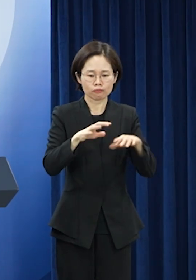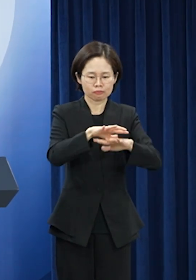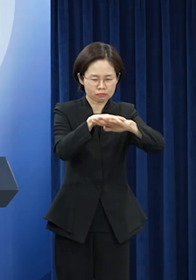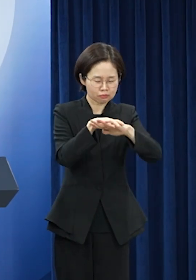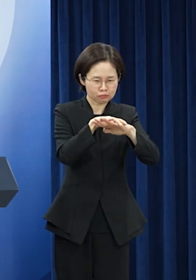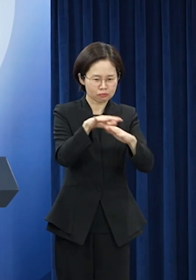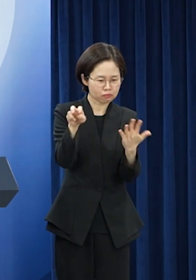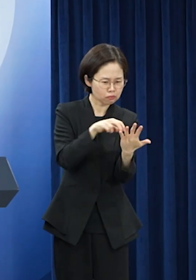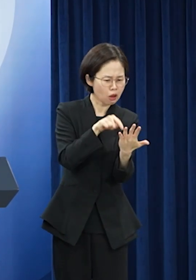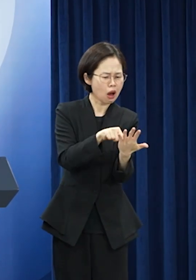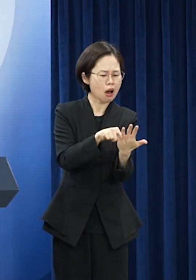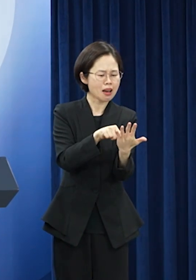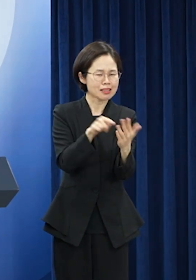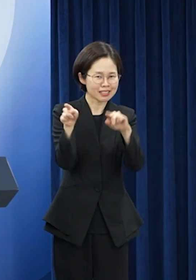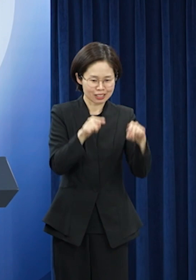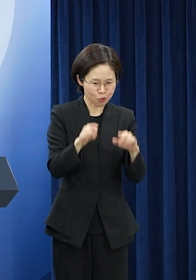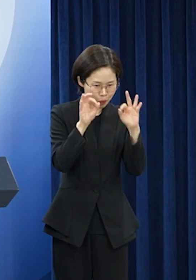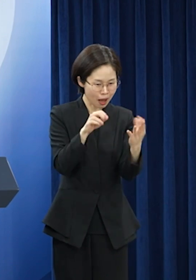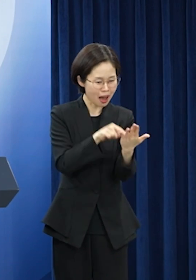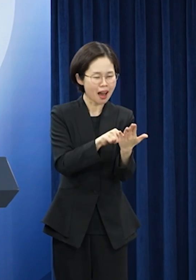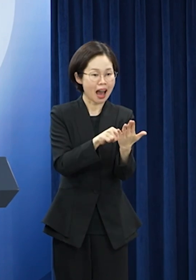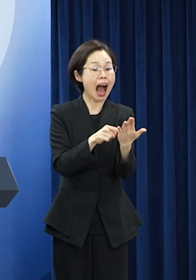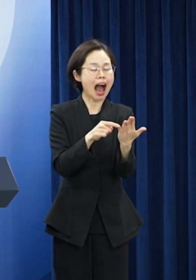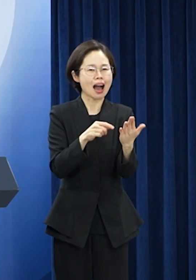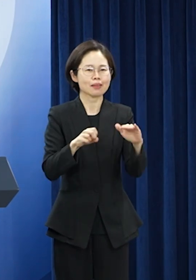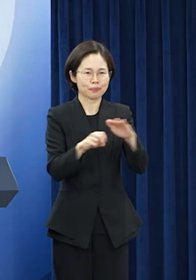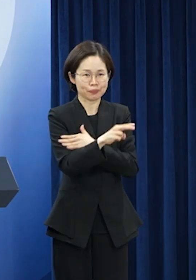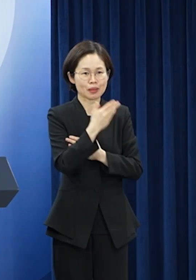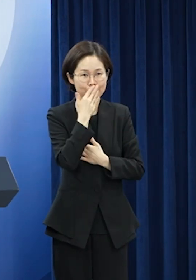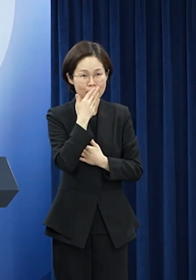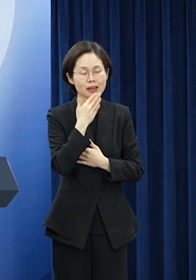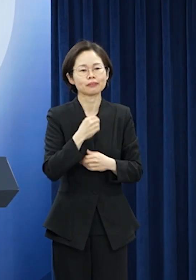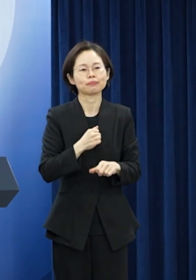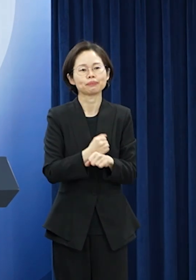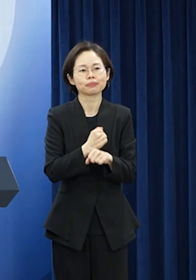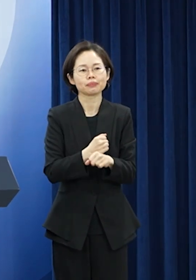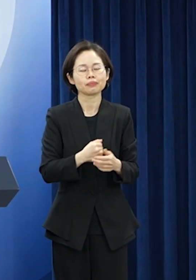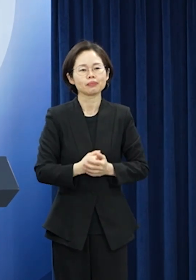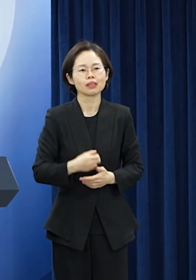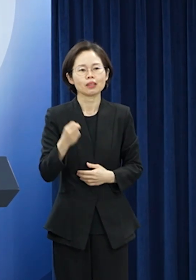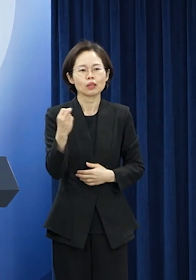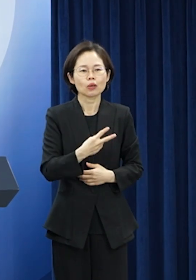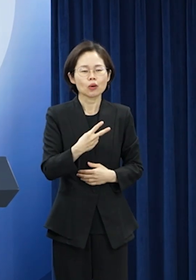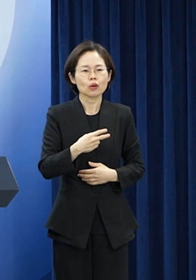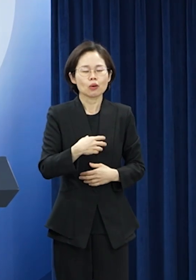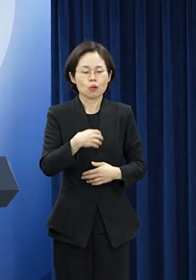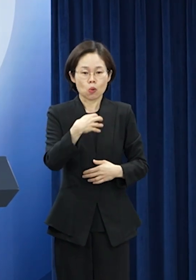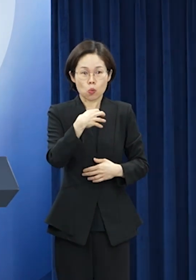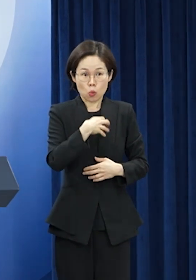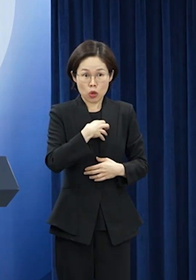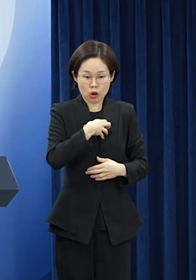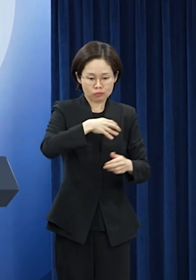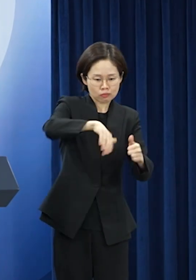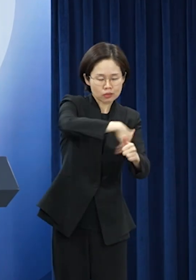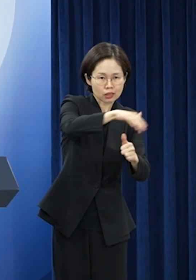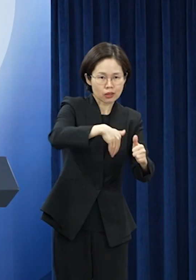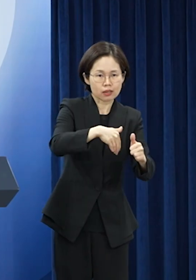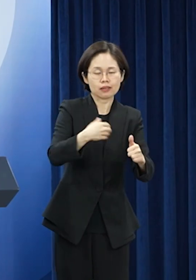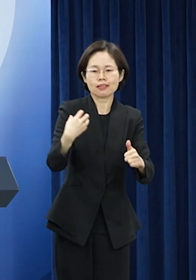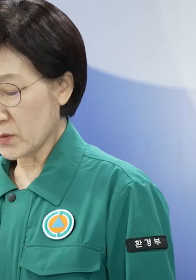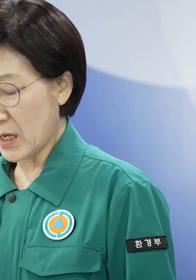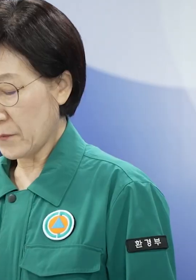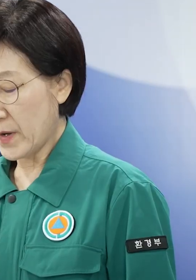있도록 하겠습니다. 아울러 홍수특보 발령 등 위험 상황을 관계 기관에 빈틈없이